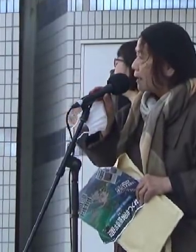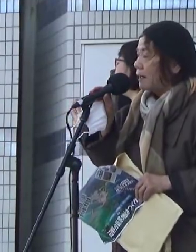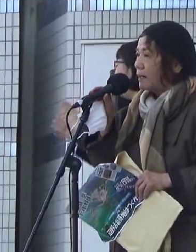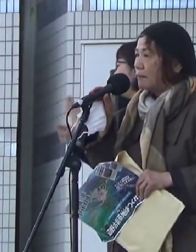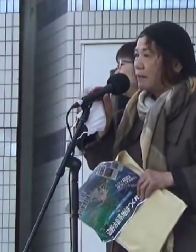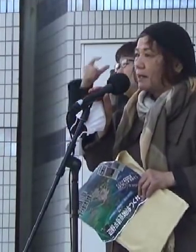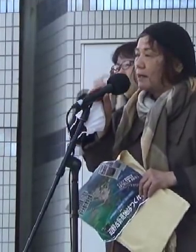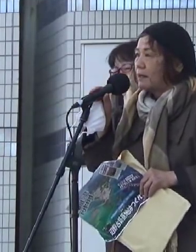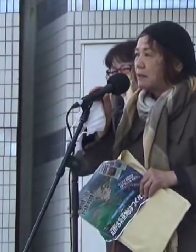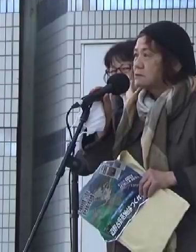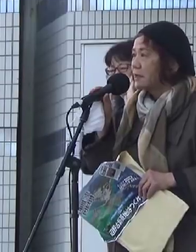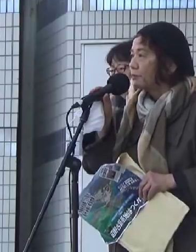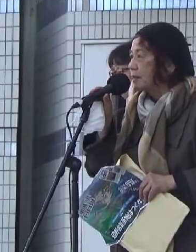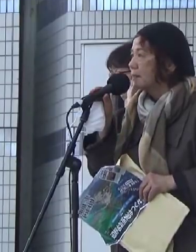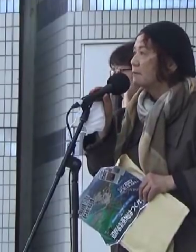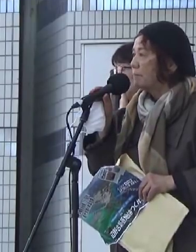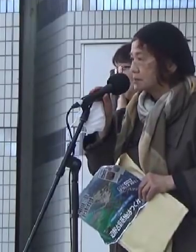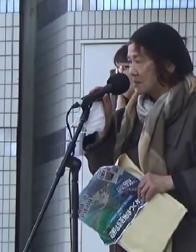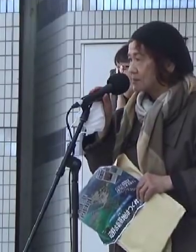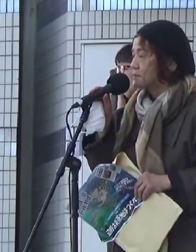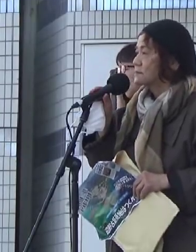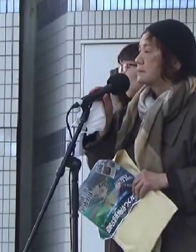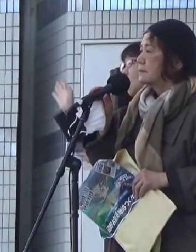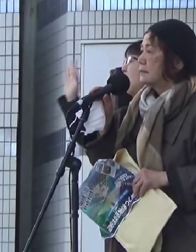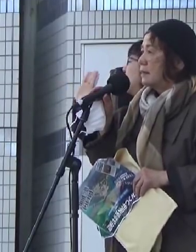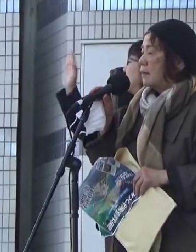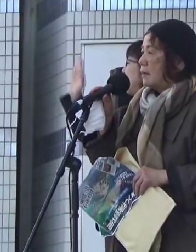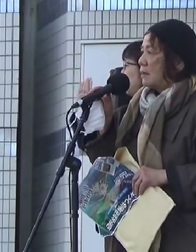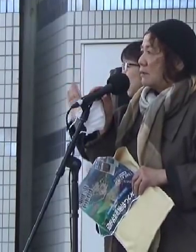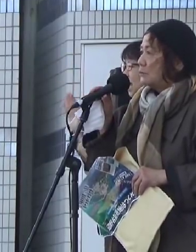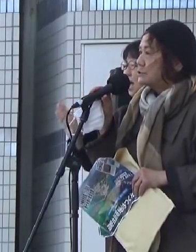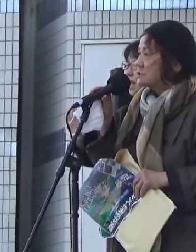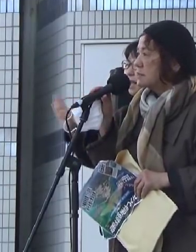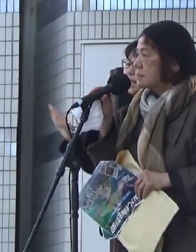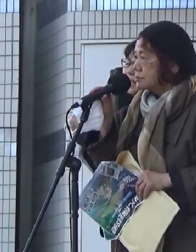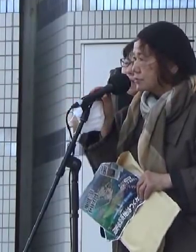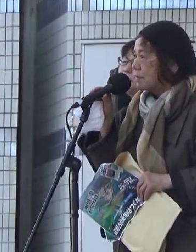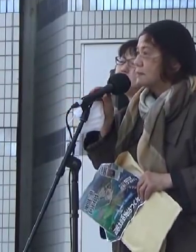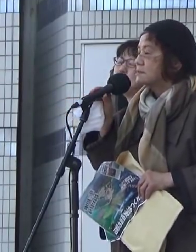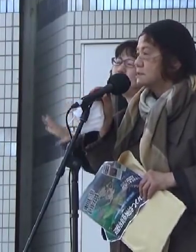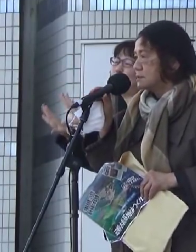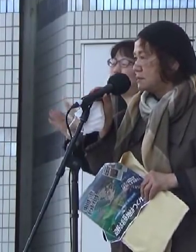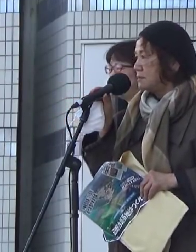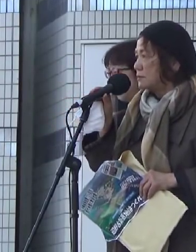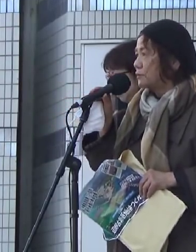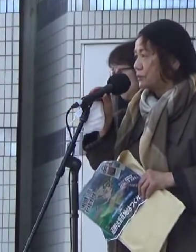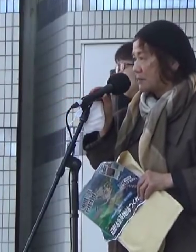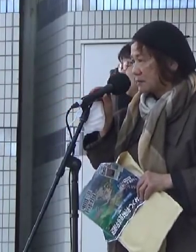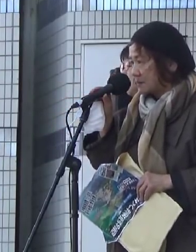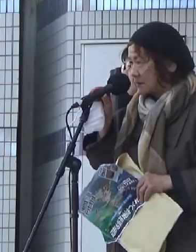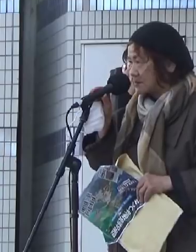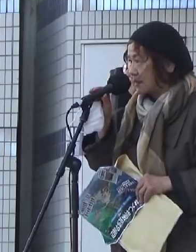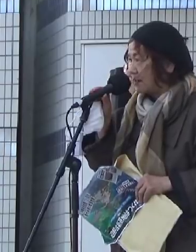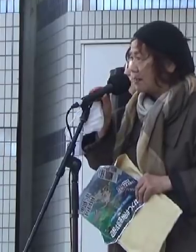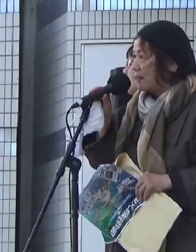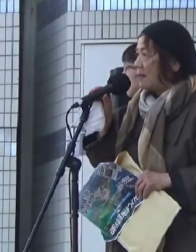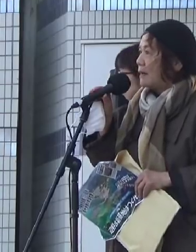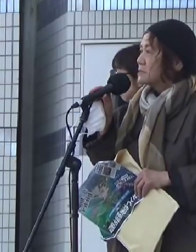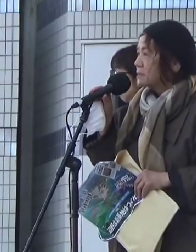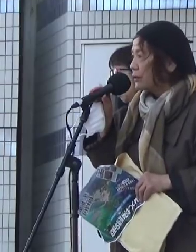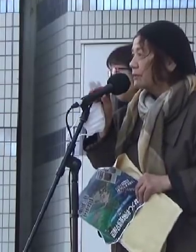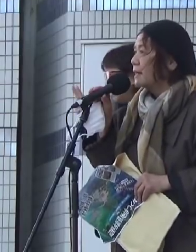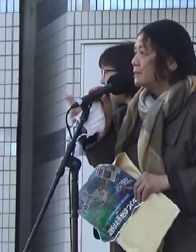テーマはさよなら原発です。うちなんちの私に一言言わせてください